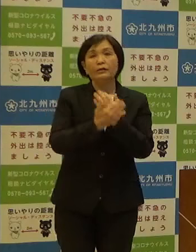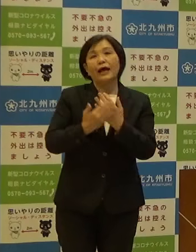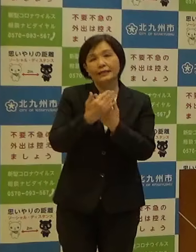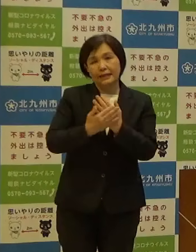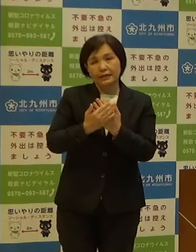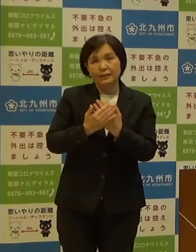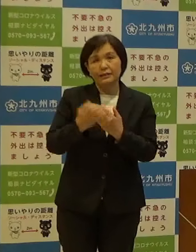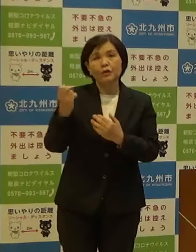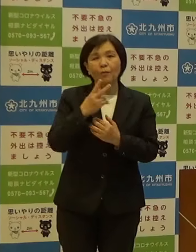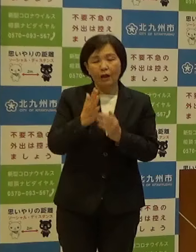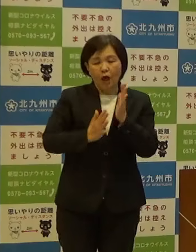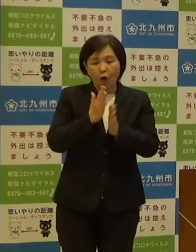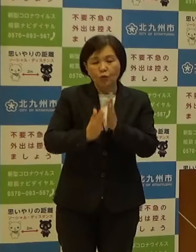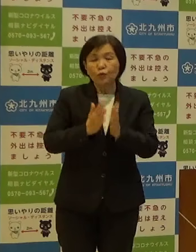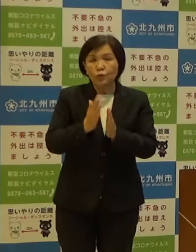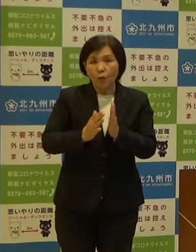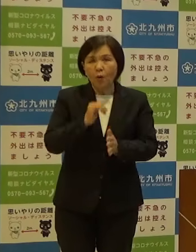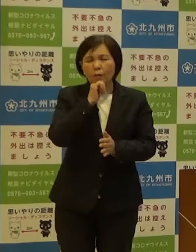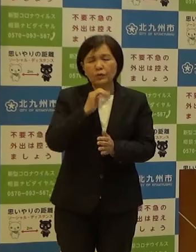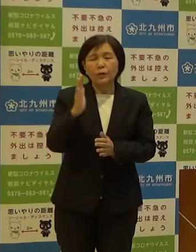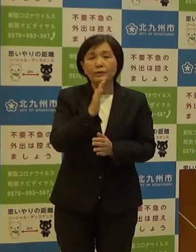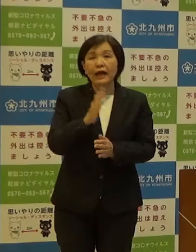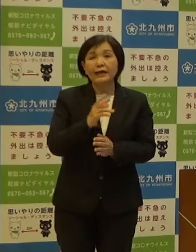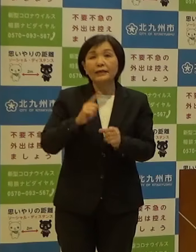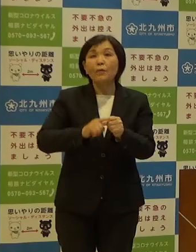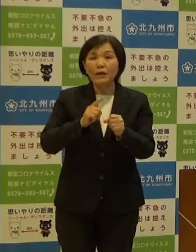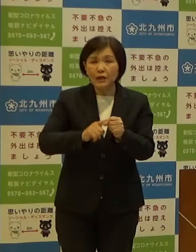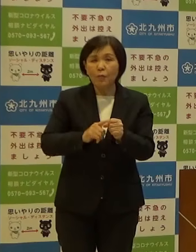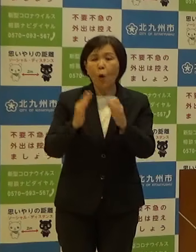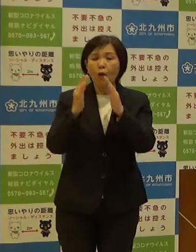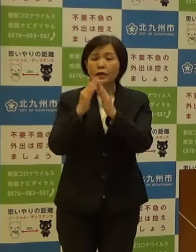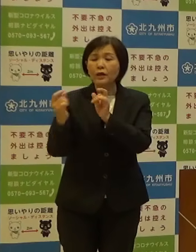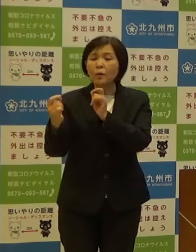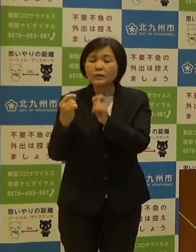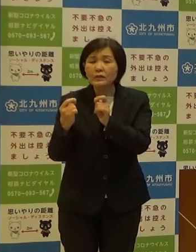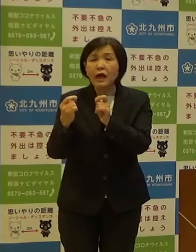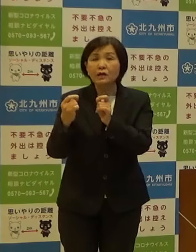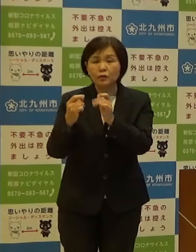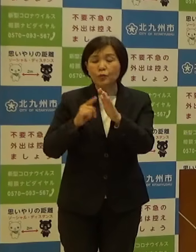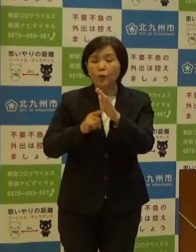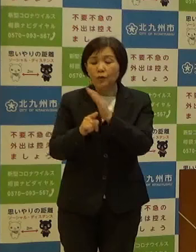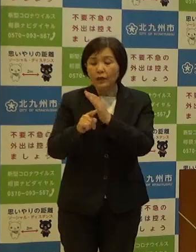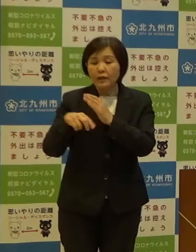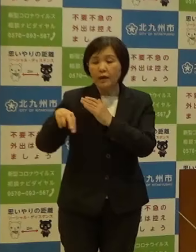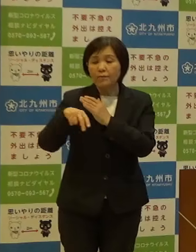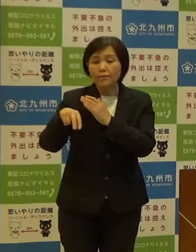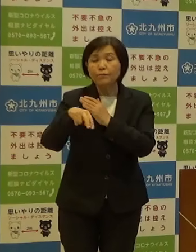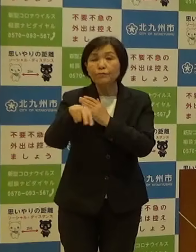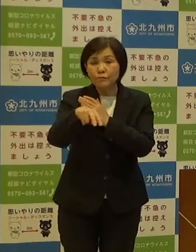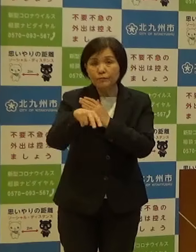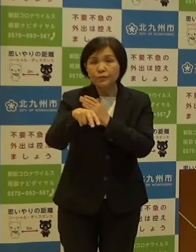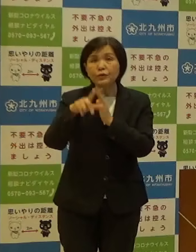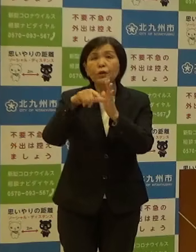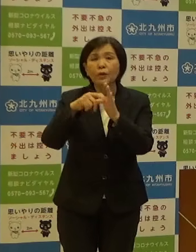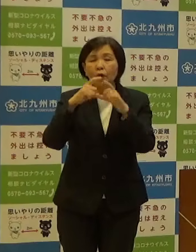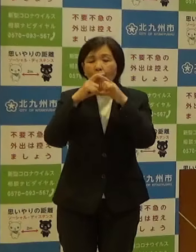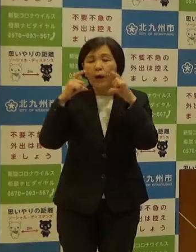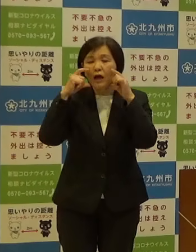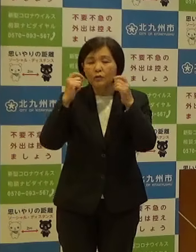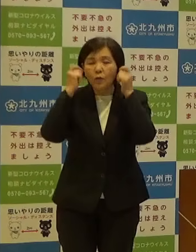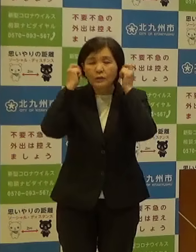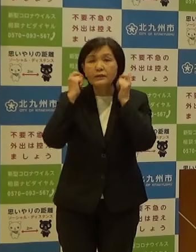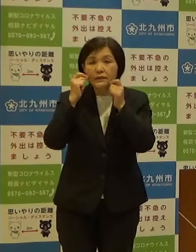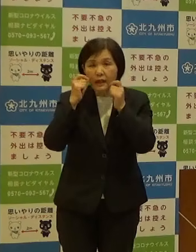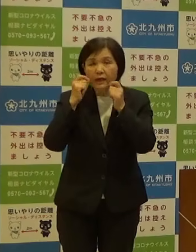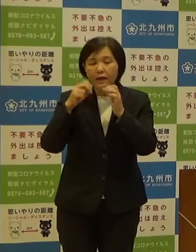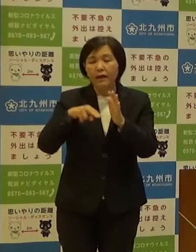の状況を打破するためにご近所近くのウォーキングというのはマスクをされるとですね、これは免疫を高